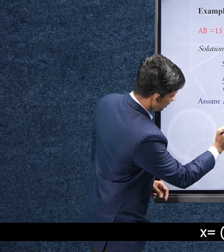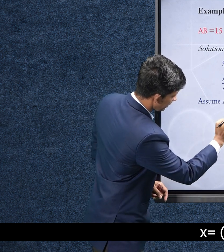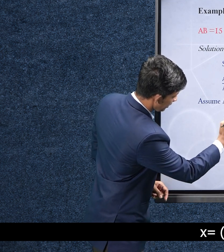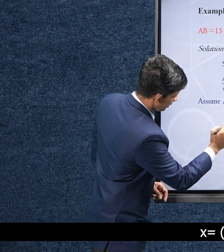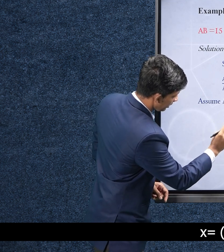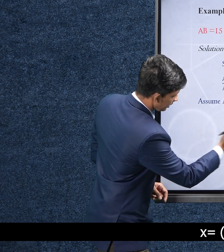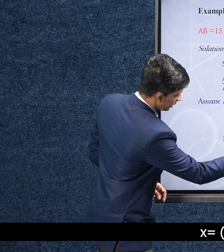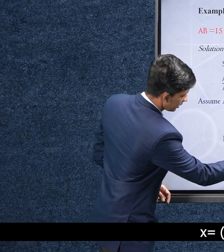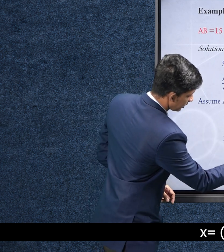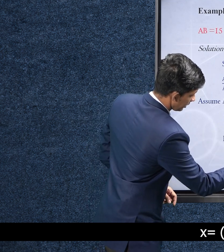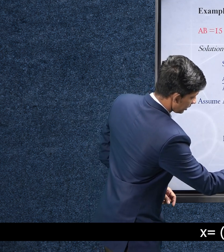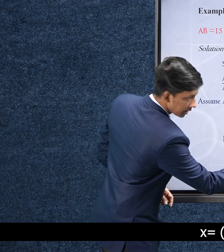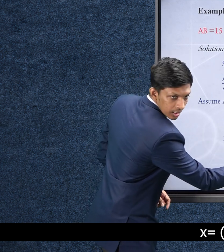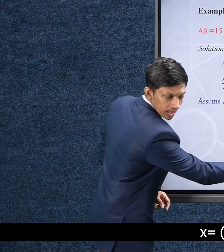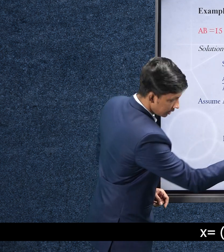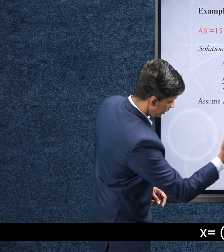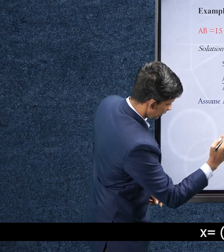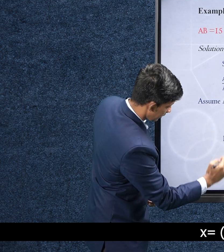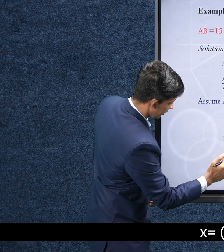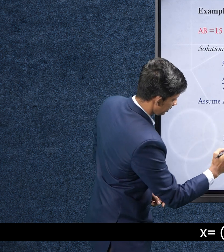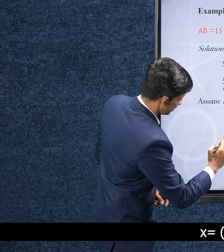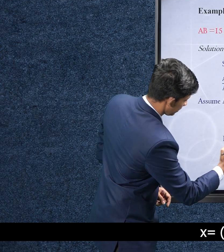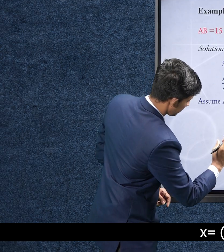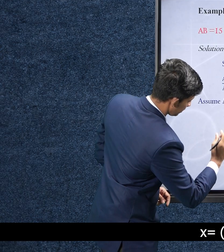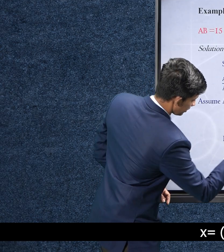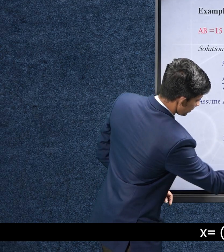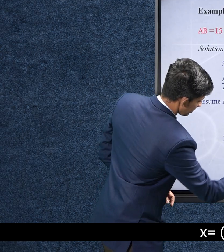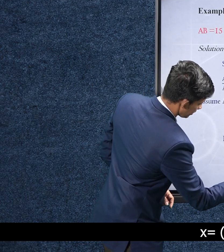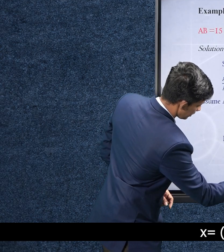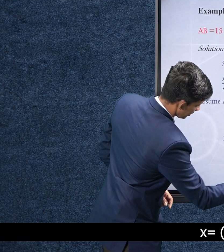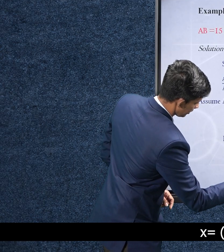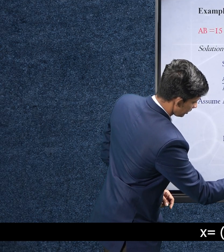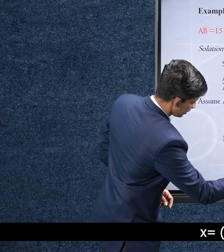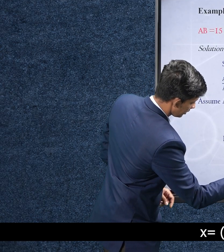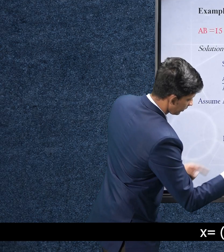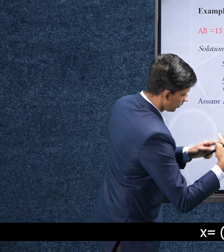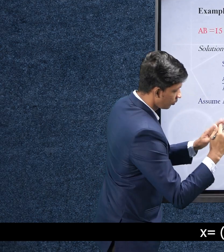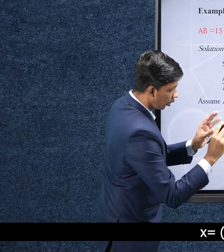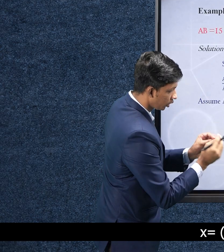X equals to 15 into 8 by 6 equals to 20.